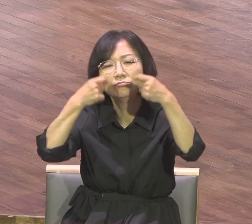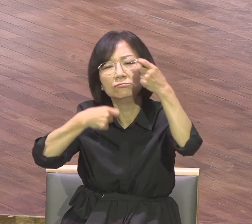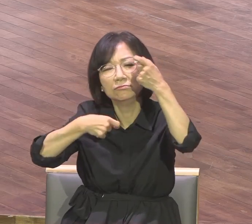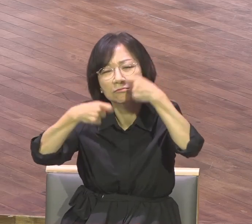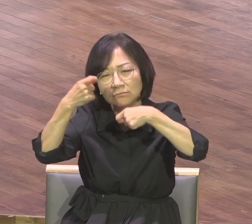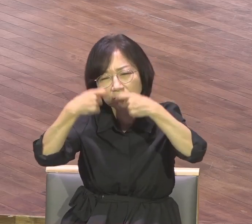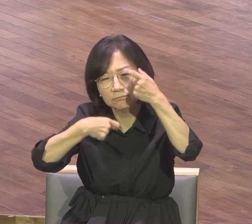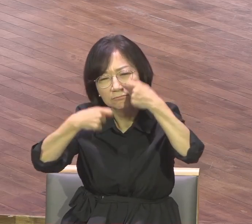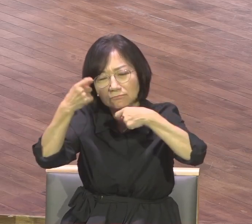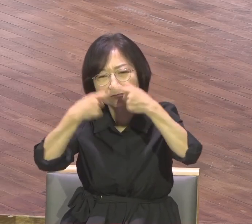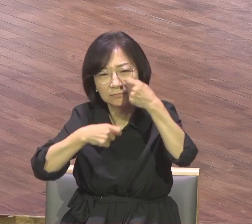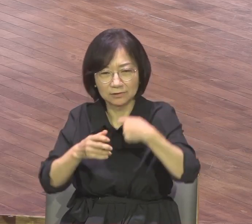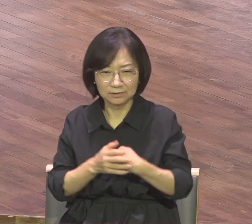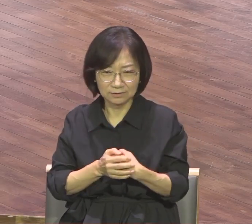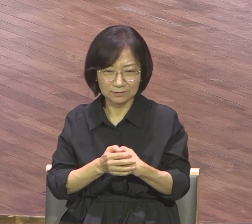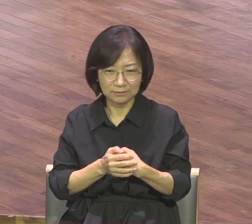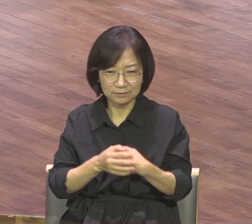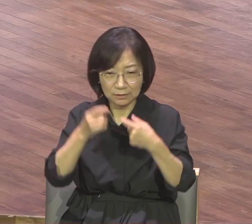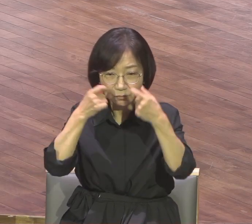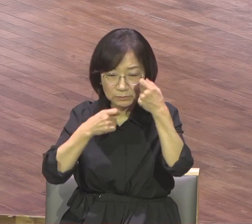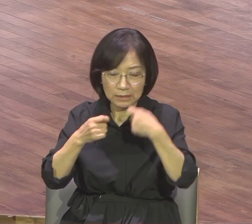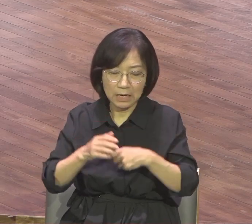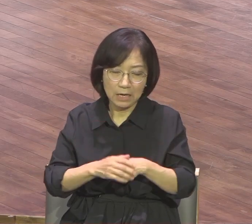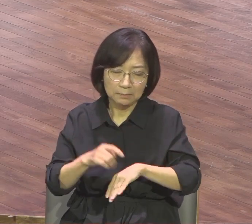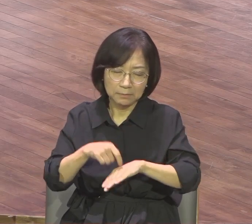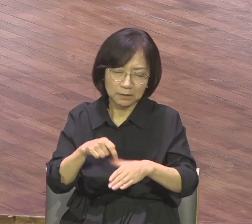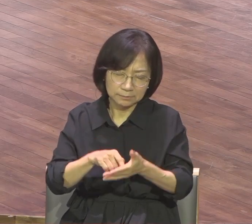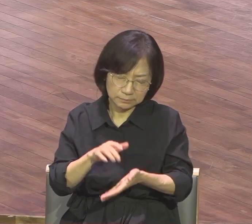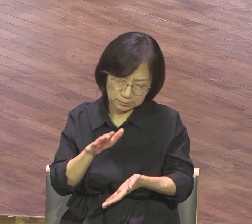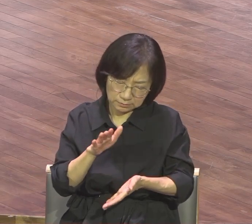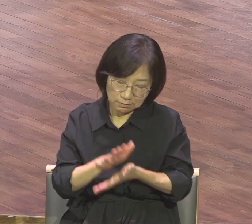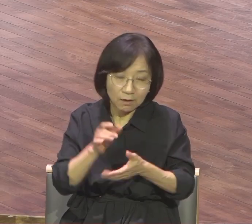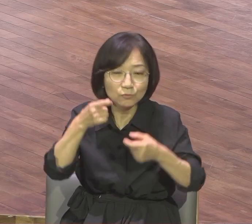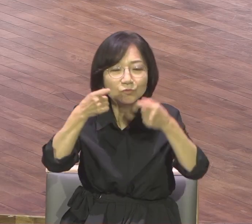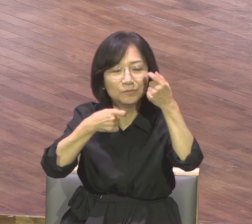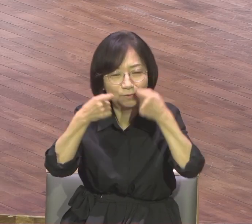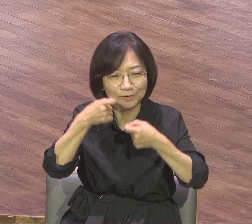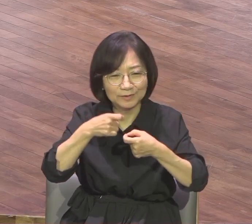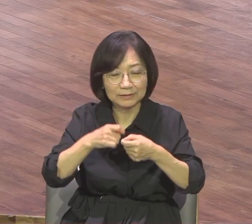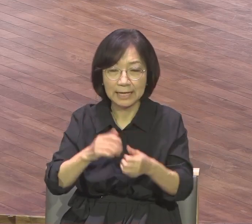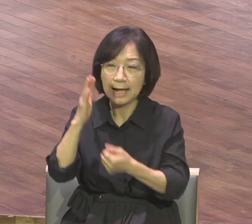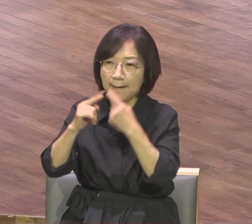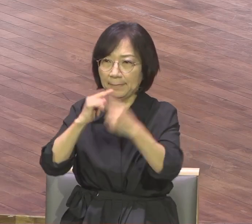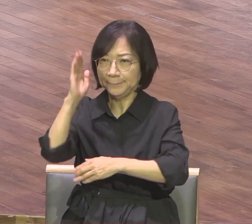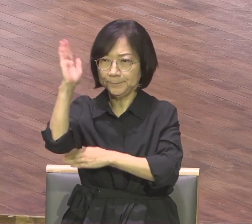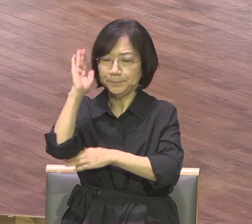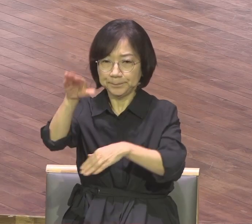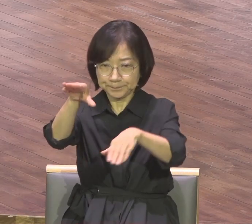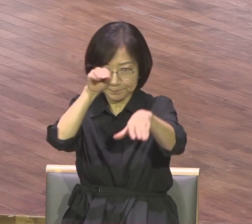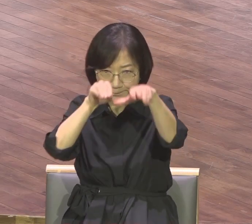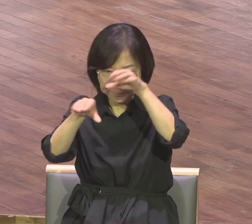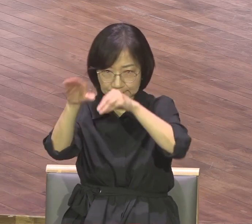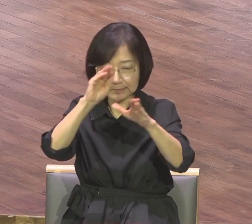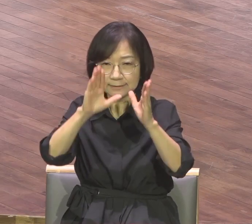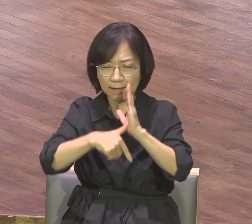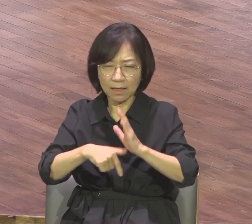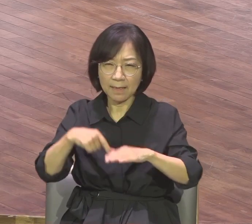가슴으로 이해할 때는 가슴, 말씀을 들어도 가슴으로 들으시 바랍니다. 그래야 성령 감동이